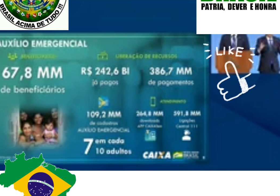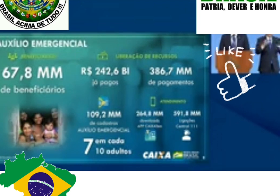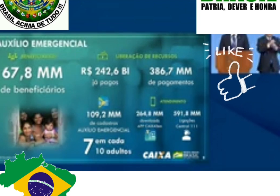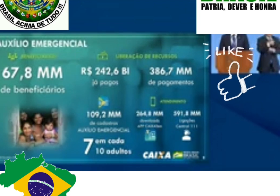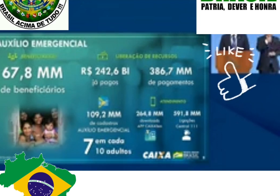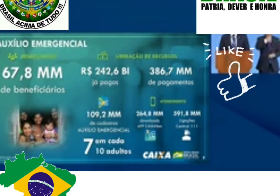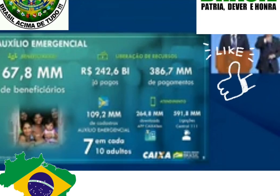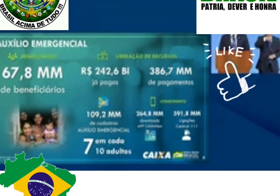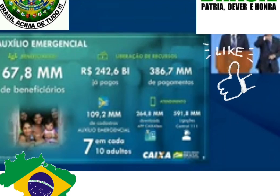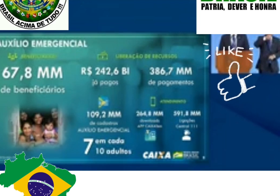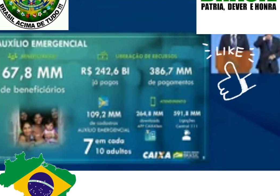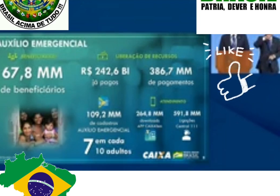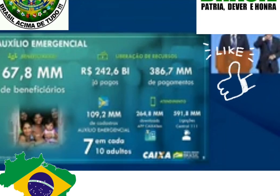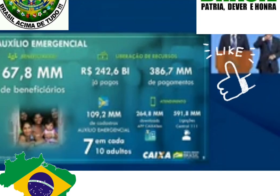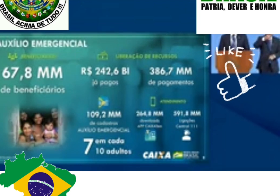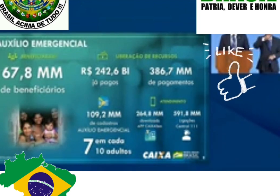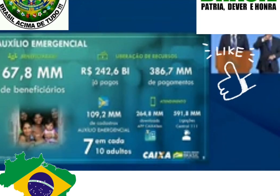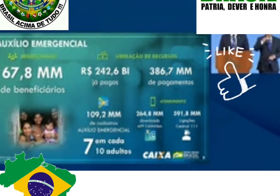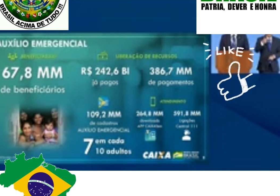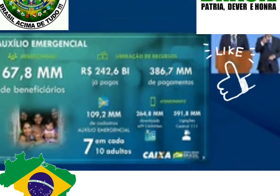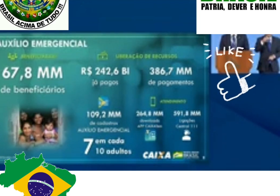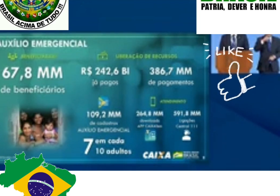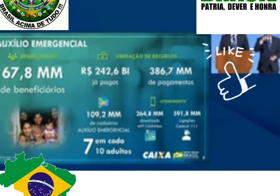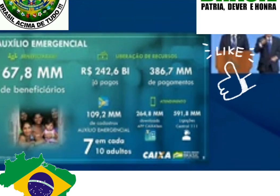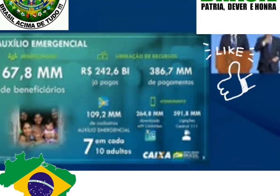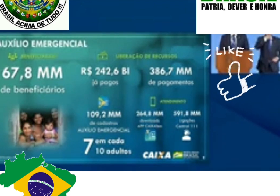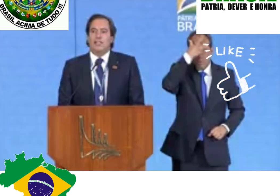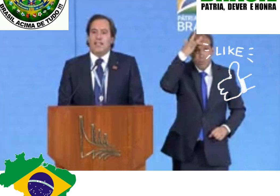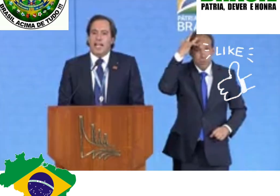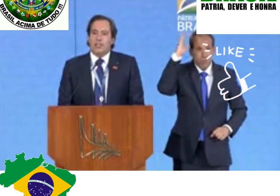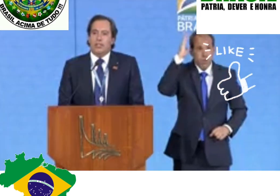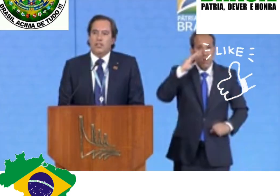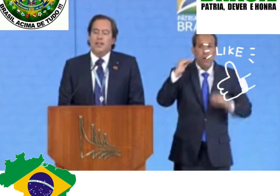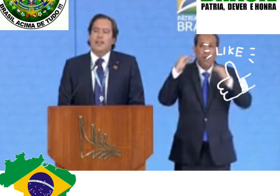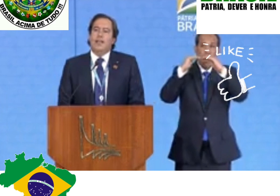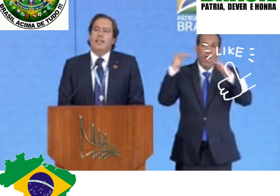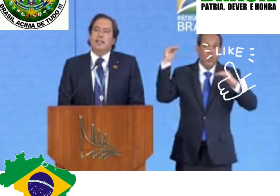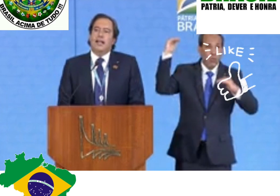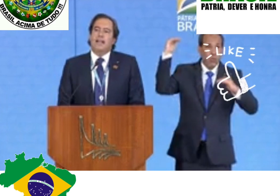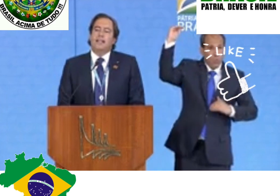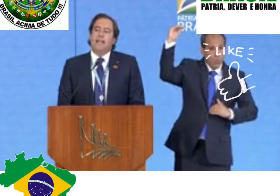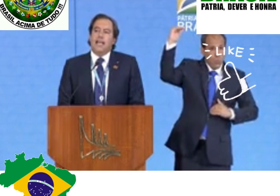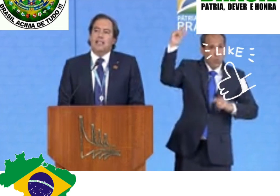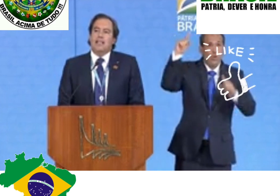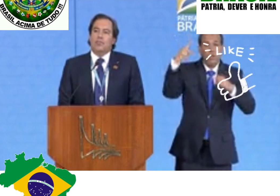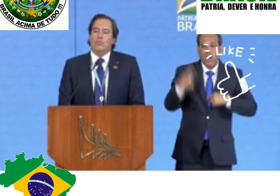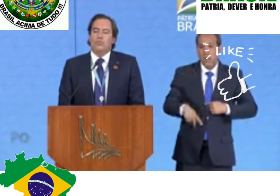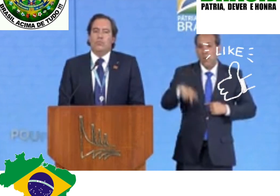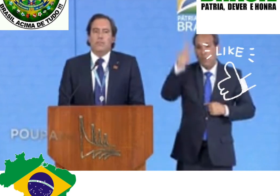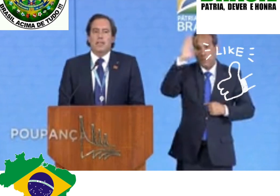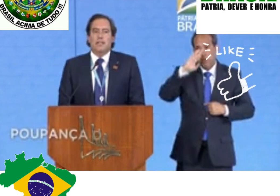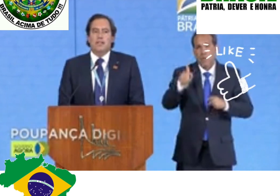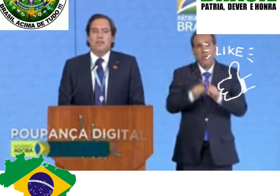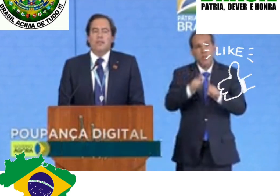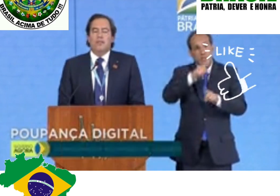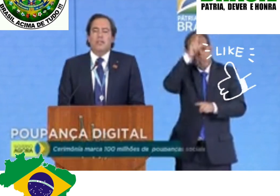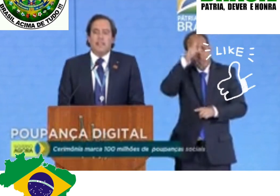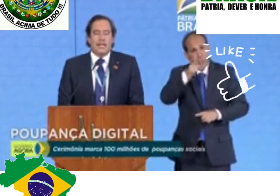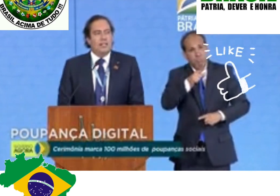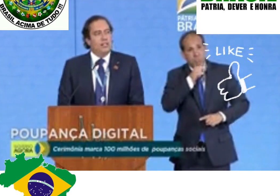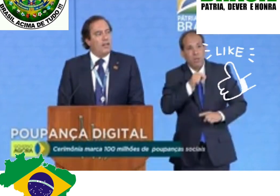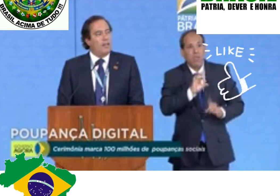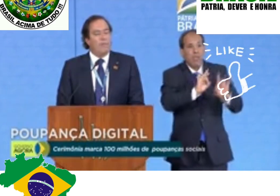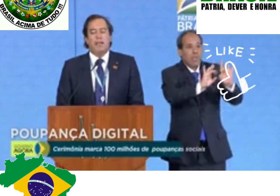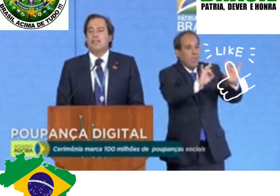109,2 milhões de brasileiros adultos e estrangeiros. 7 entre cada 10 adultos no Brasil